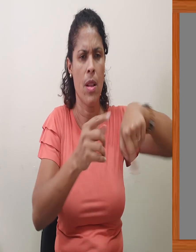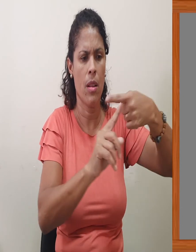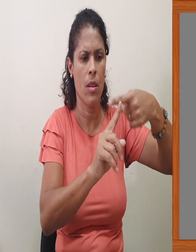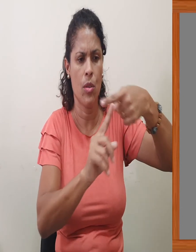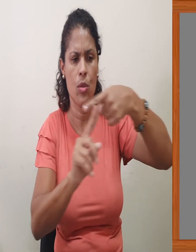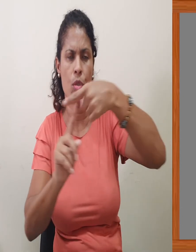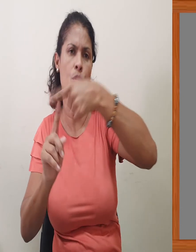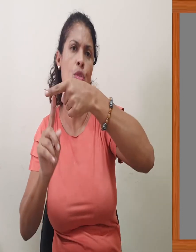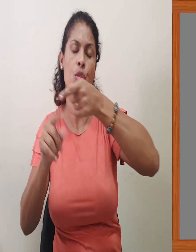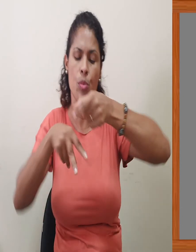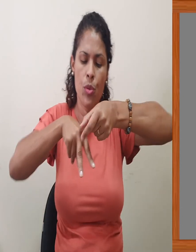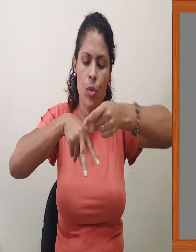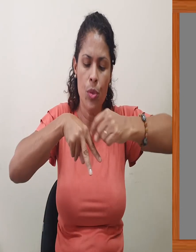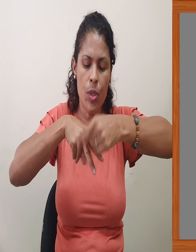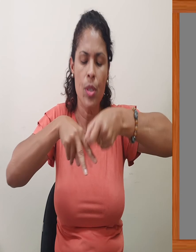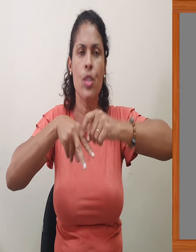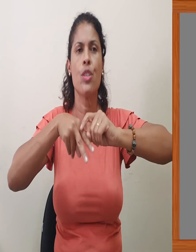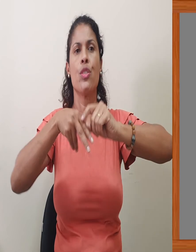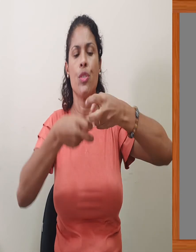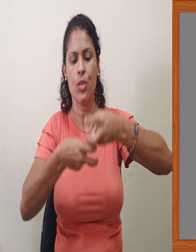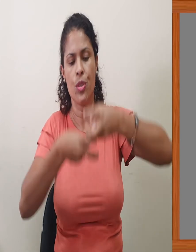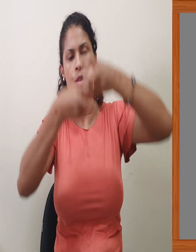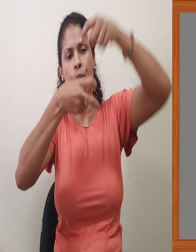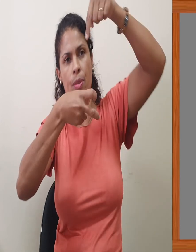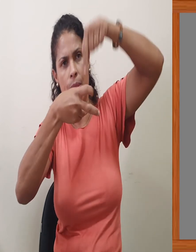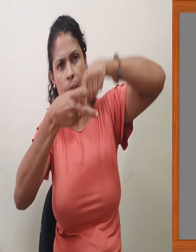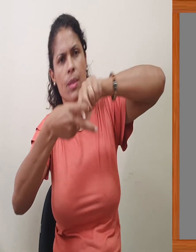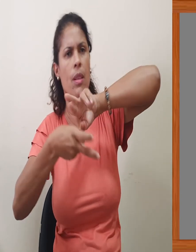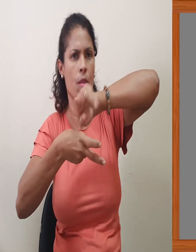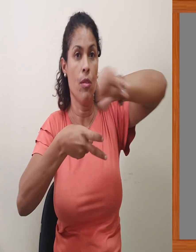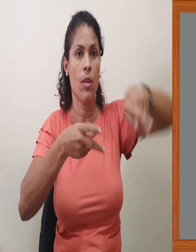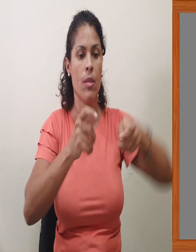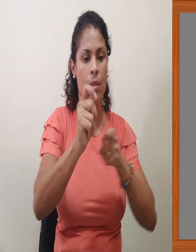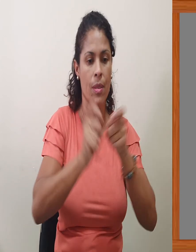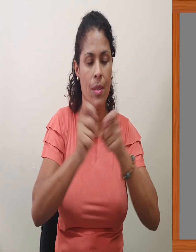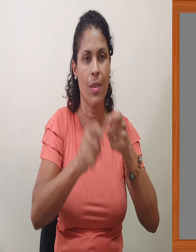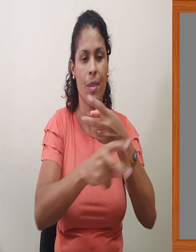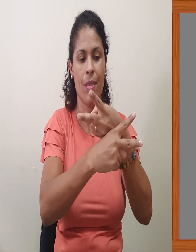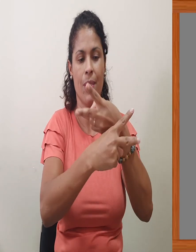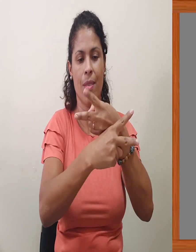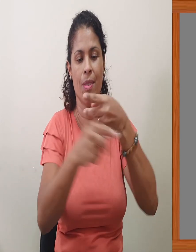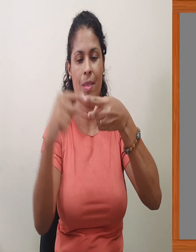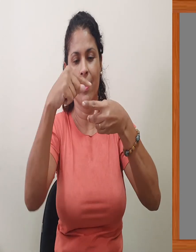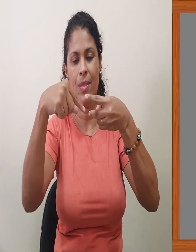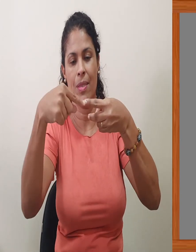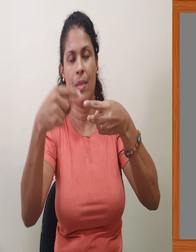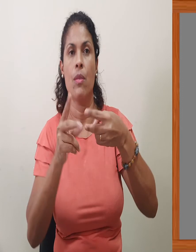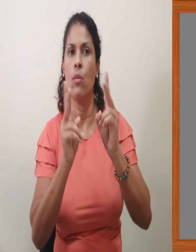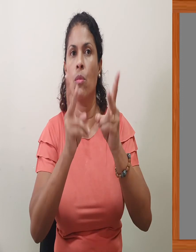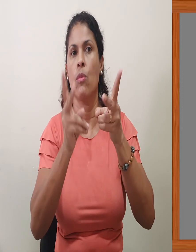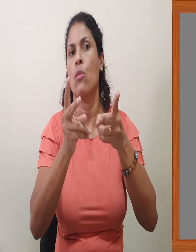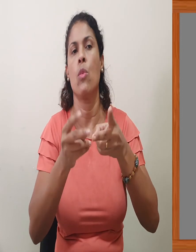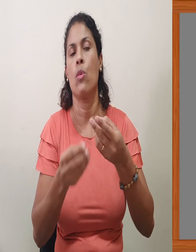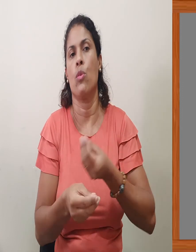Telomerases são enzimas produzidas pelas células germinativas, pelas células-tronco, pelas células proliferativas do intestino